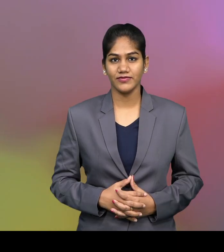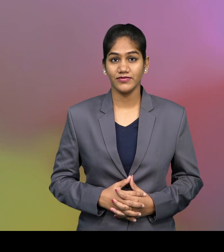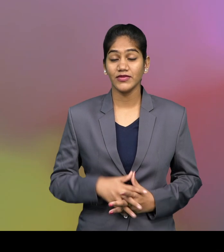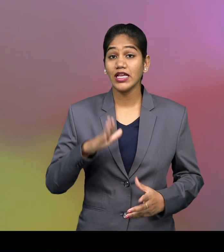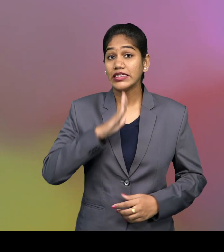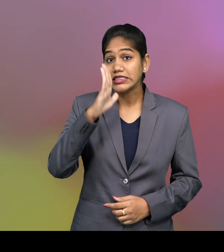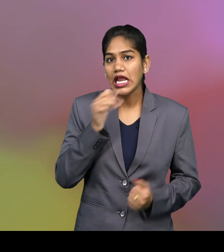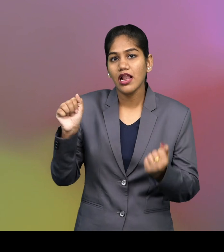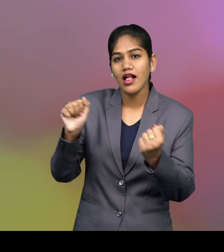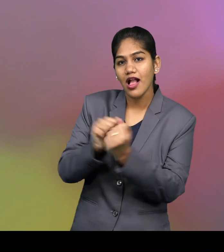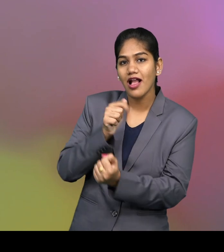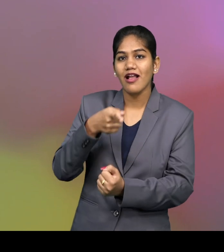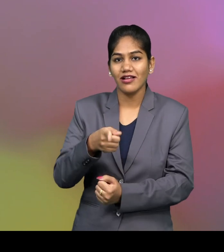రైలు ప్రమాదాలు.